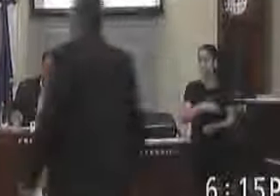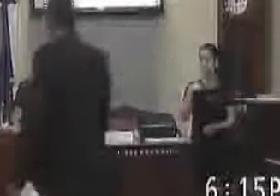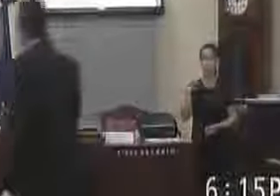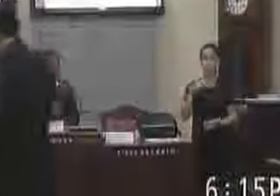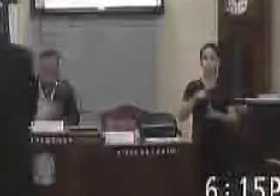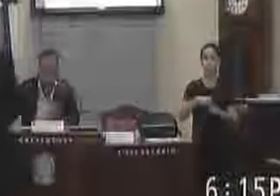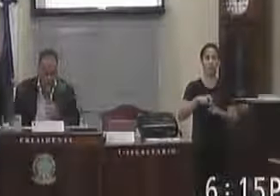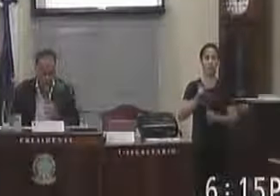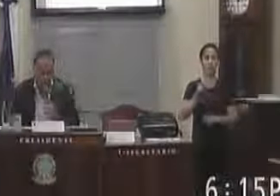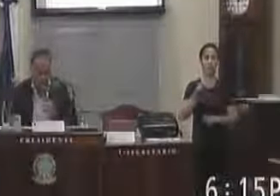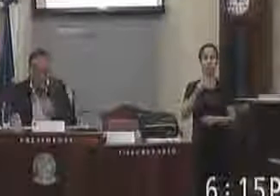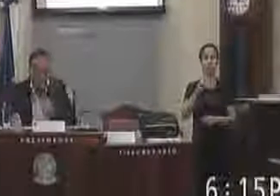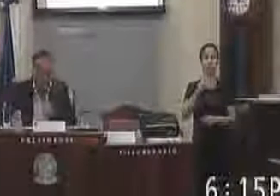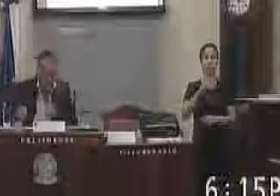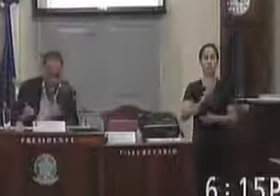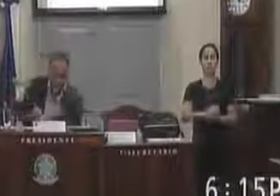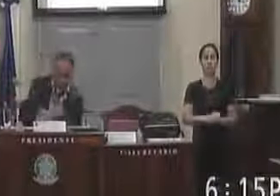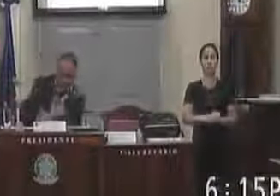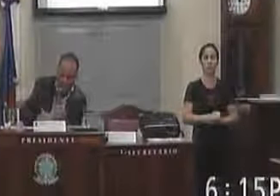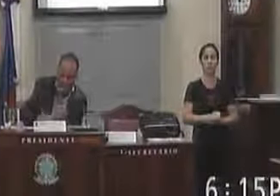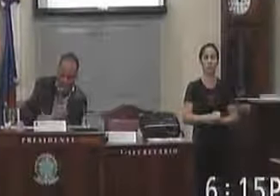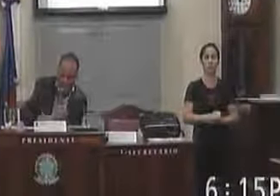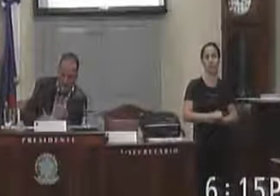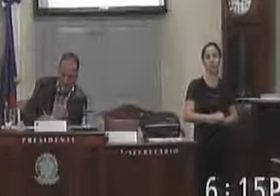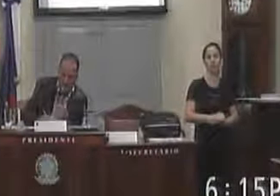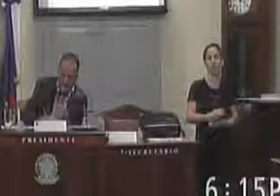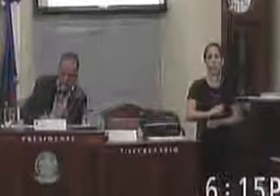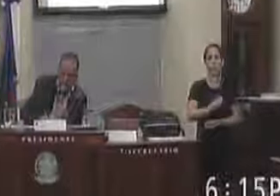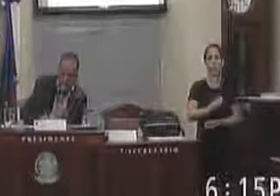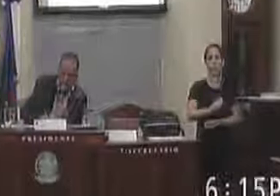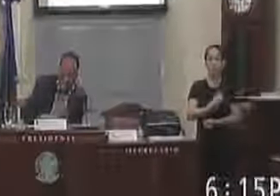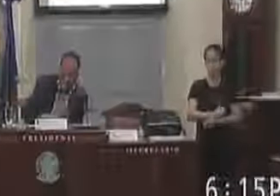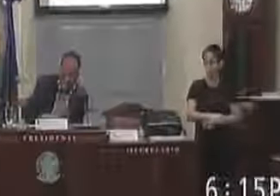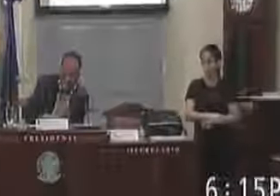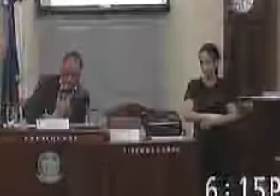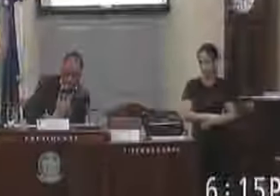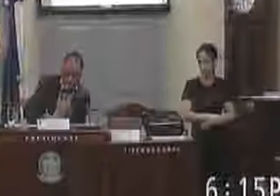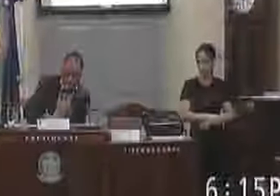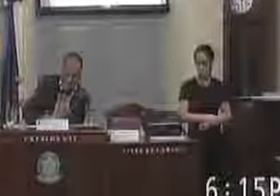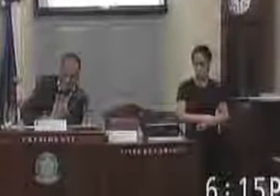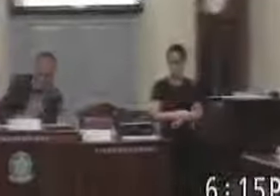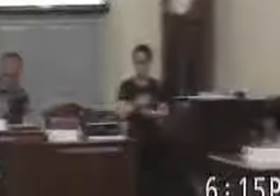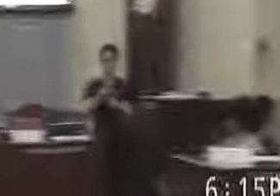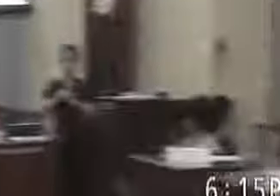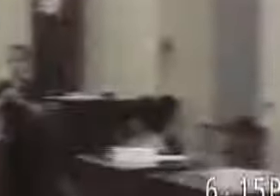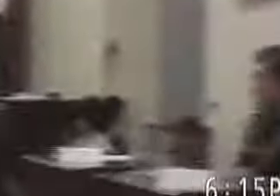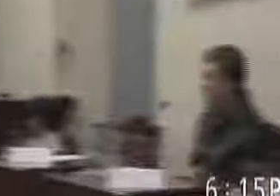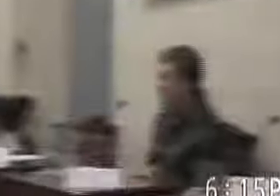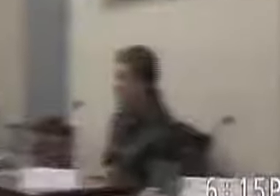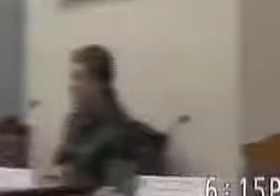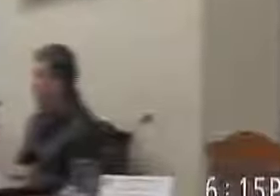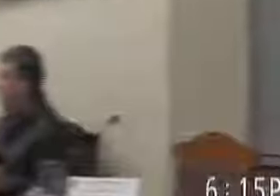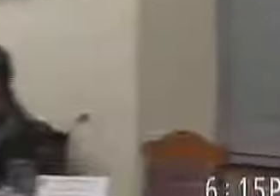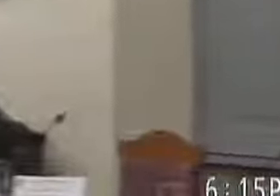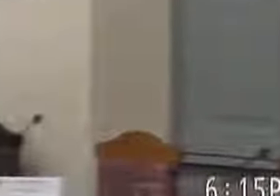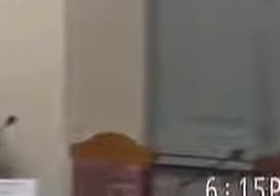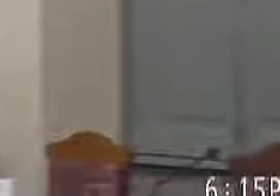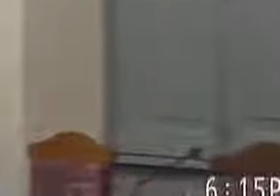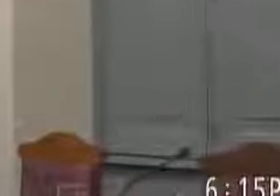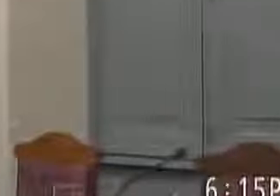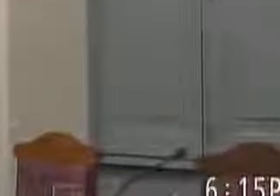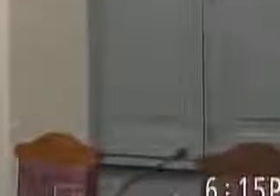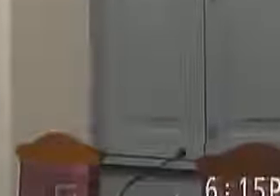doutor Aloysio Saulo Breves Bayler, David Barbosa